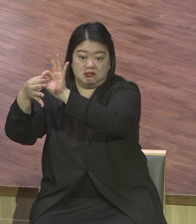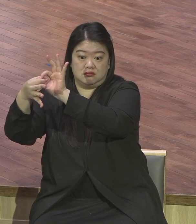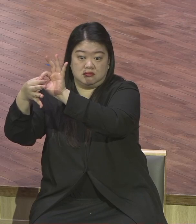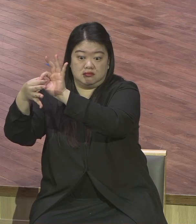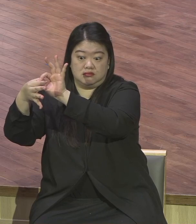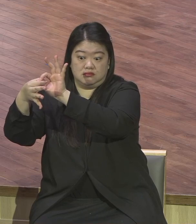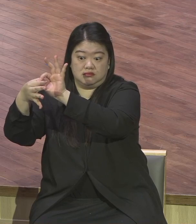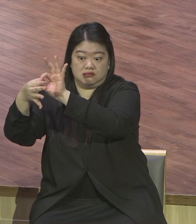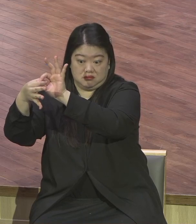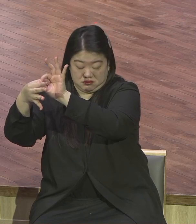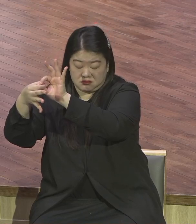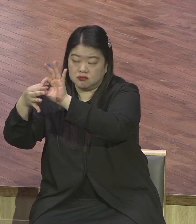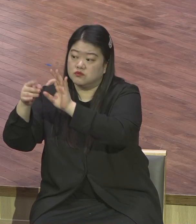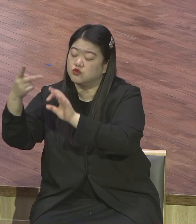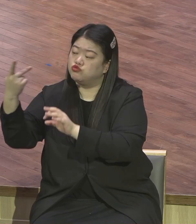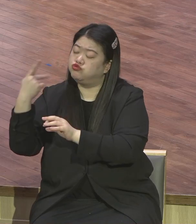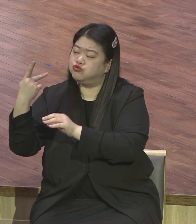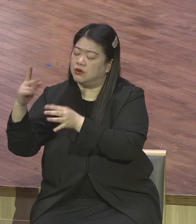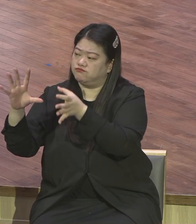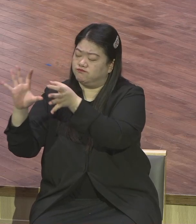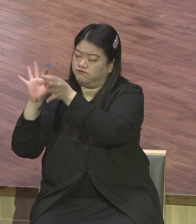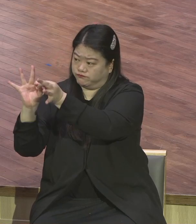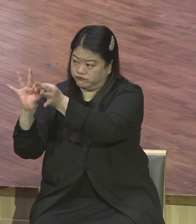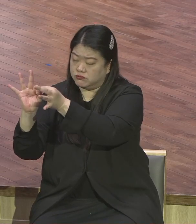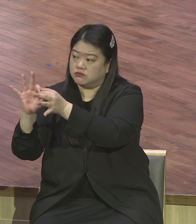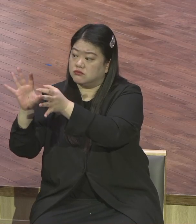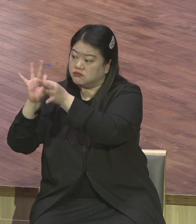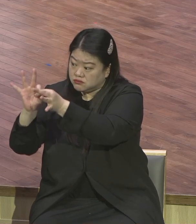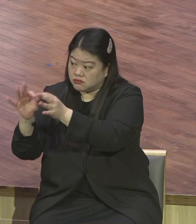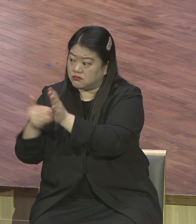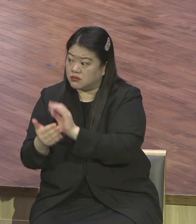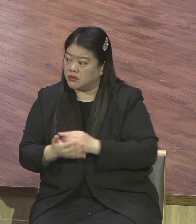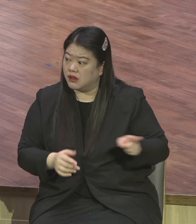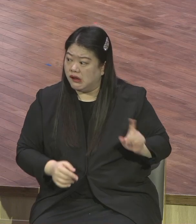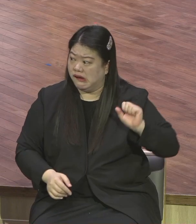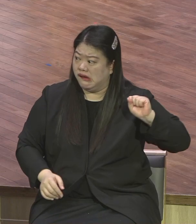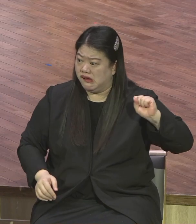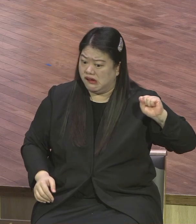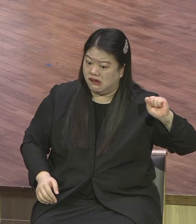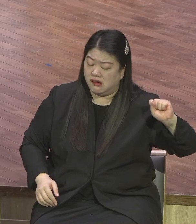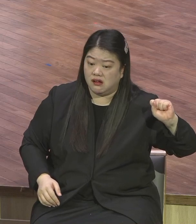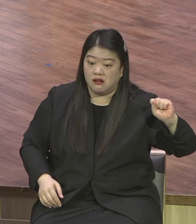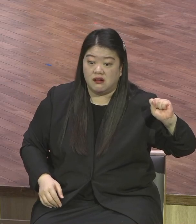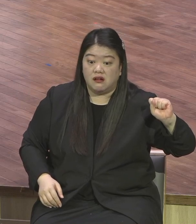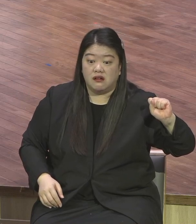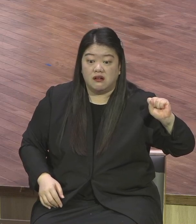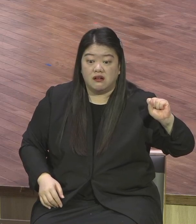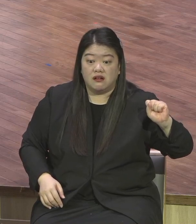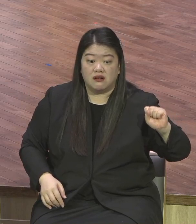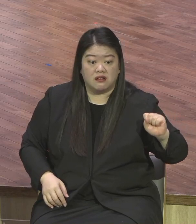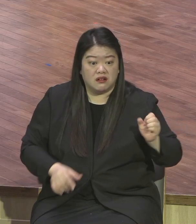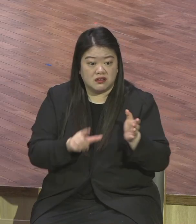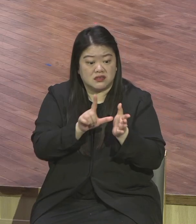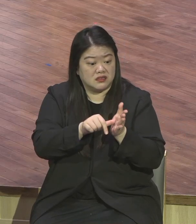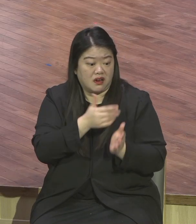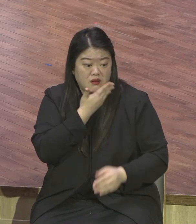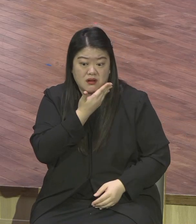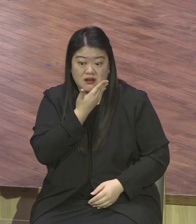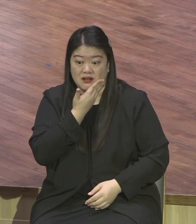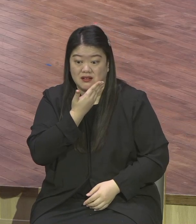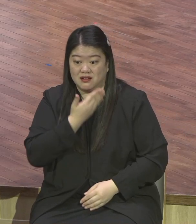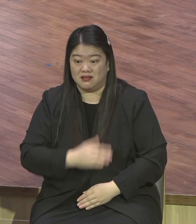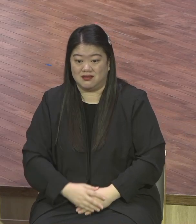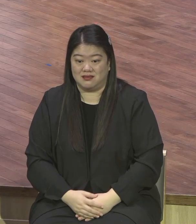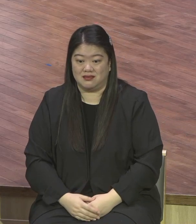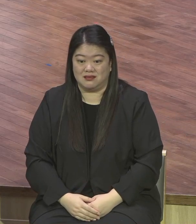가지고 싶어하는 그 모든 것에 너는 사실은 상관없는 사람이에요. 아멘. 그래서